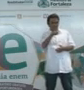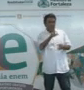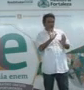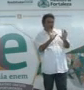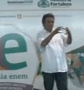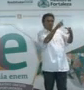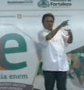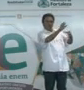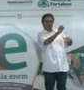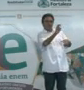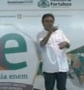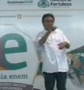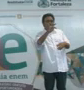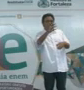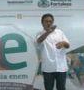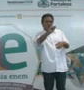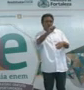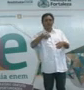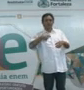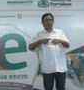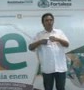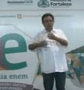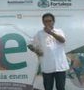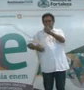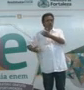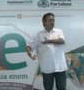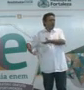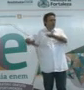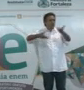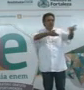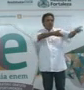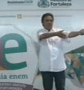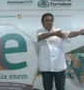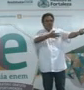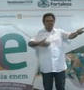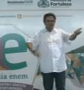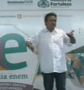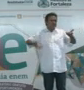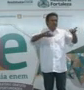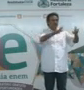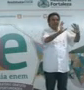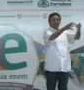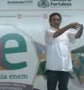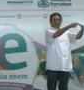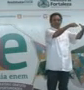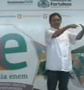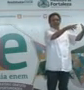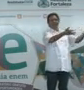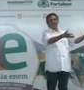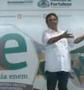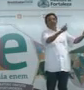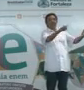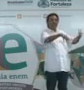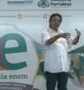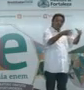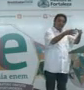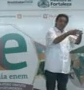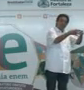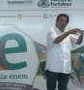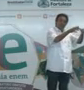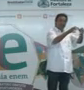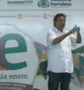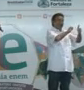não massacre esses pobres homens. E armou. Professor, e aí? É esse mesmo grupo que o americano